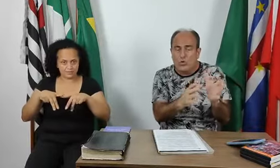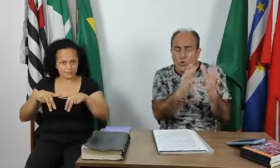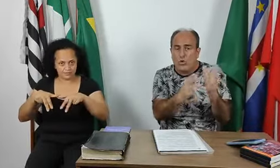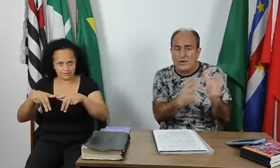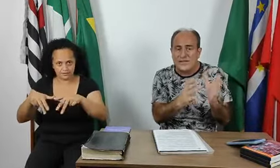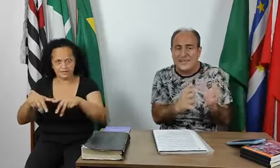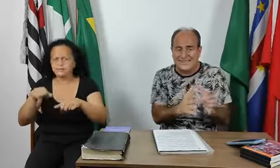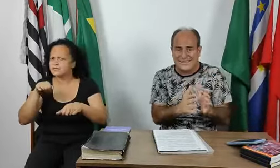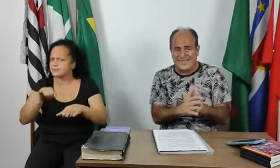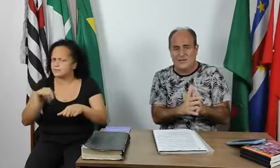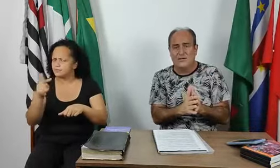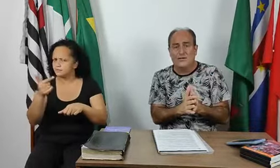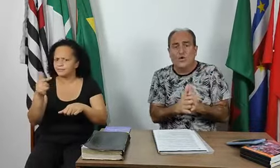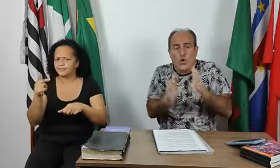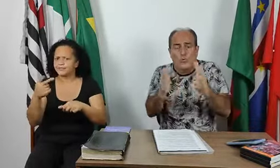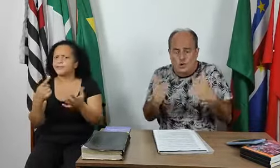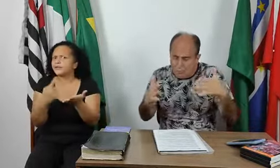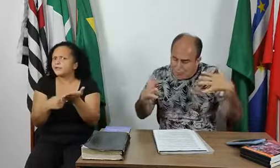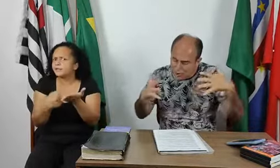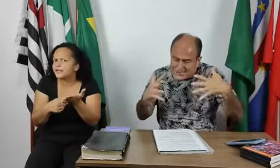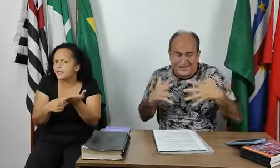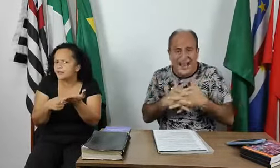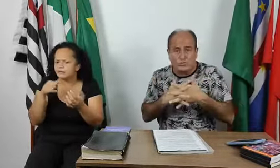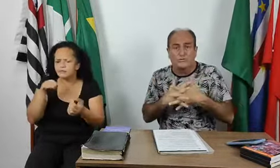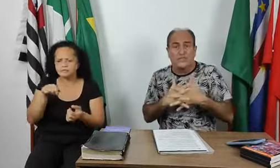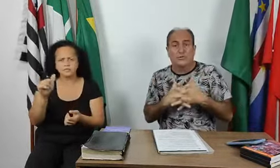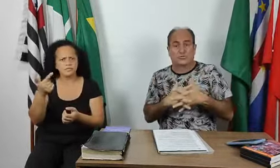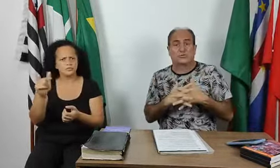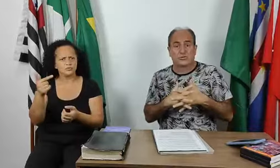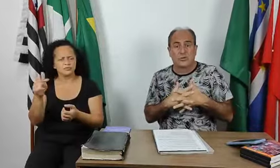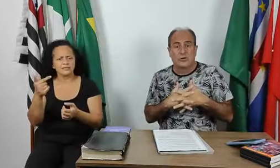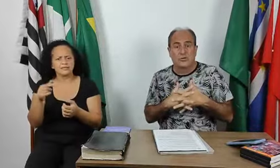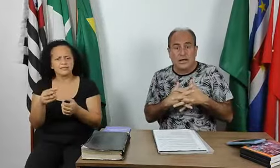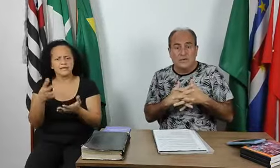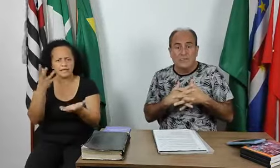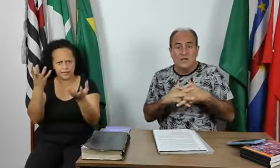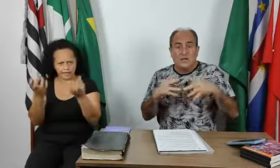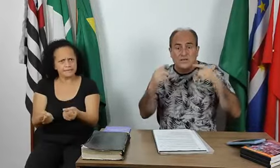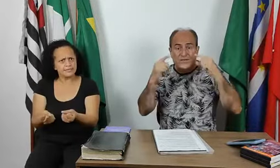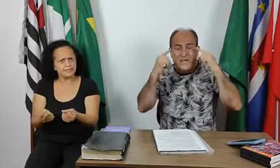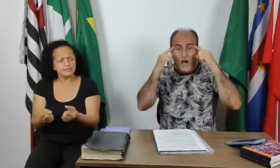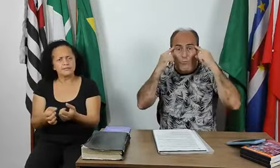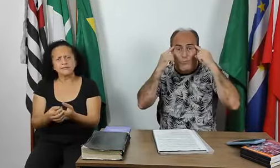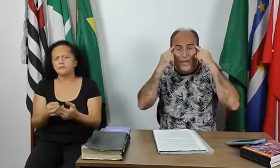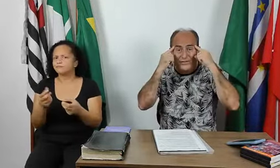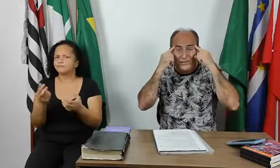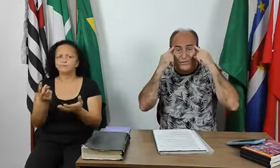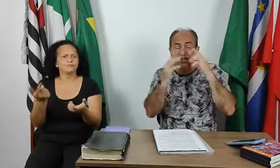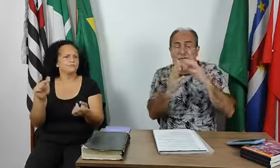comunhão, concordância. Como que eu posso andar com Deus, né, se eu penso